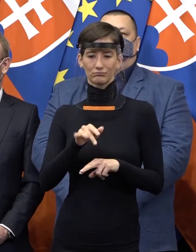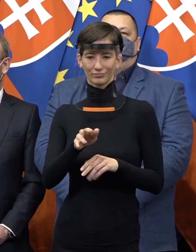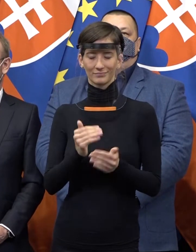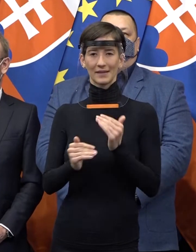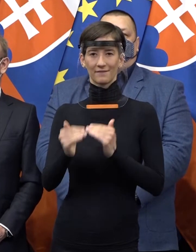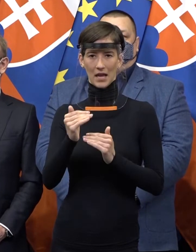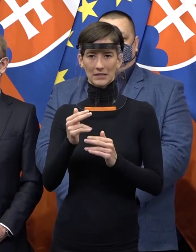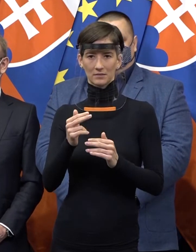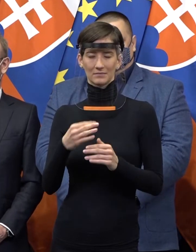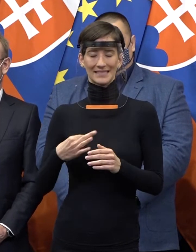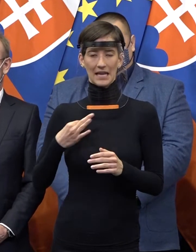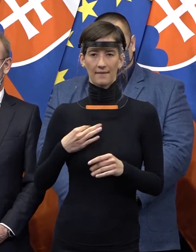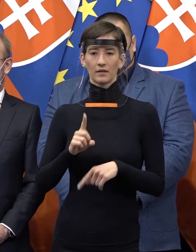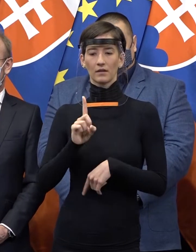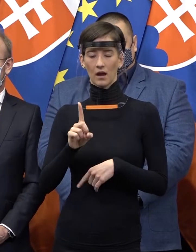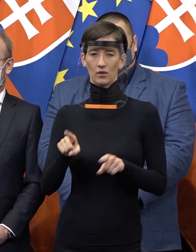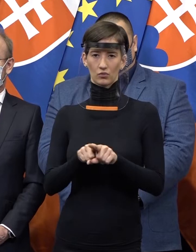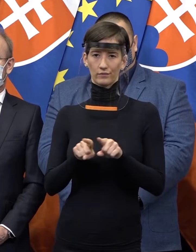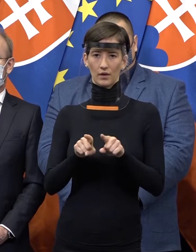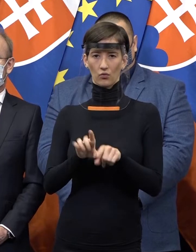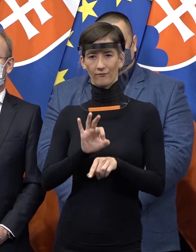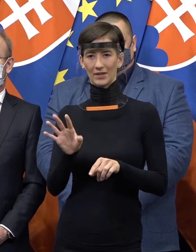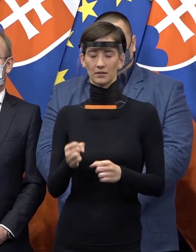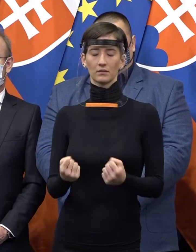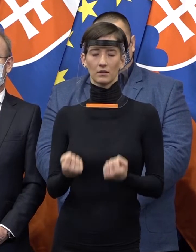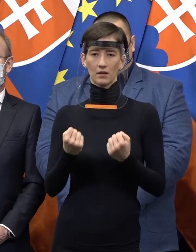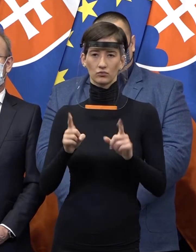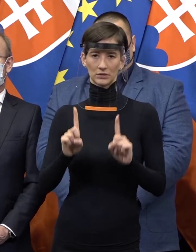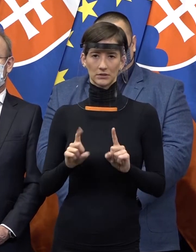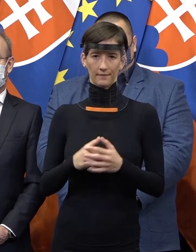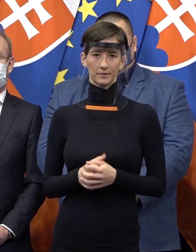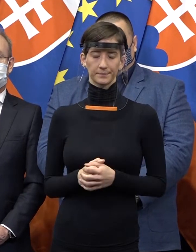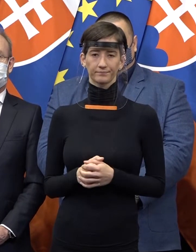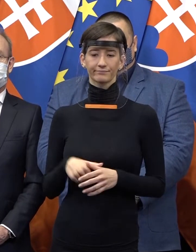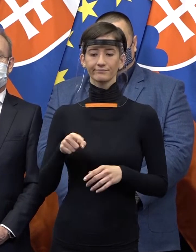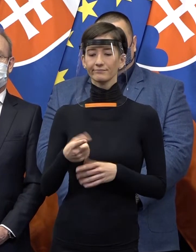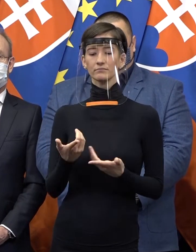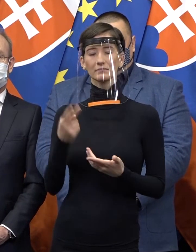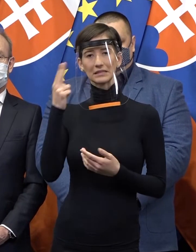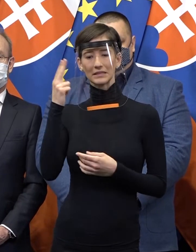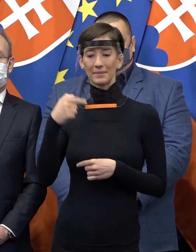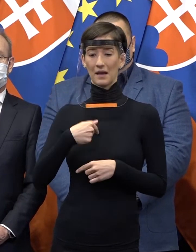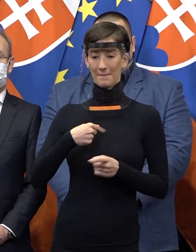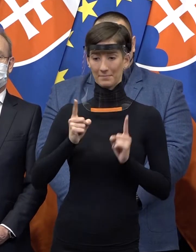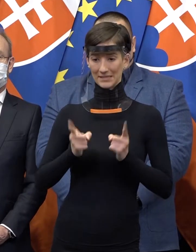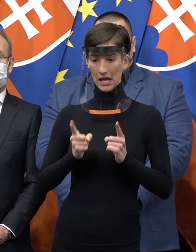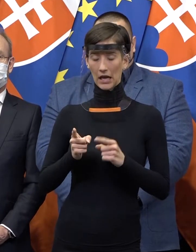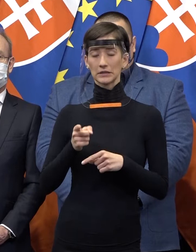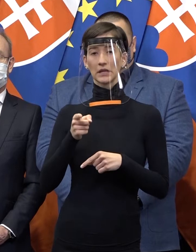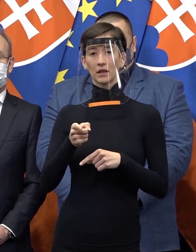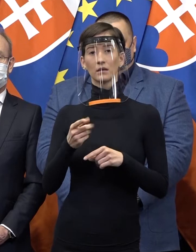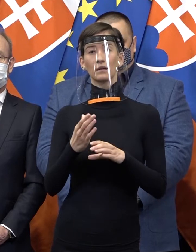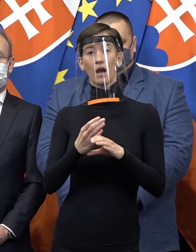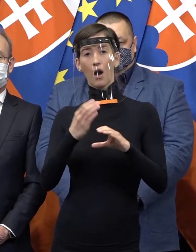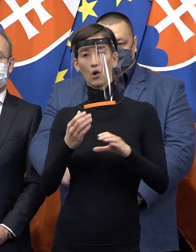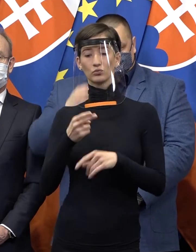ľudia ako 60 rokov zomierajú. A z tohto pohľadu zakázať cestu vlakom alebo autobusom alebo obmedziť počet